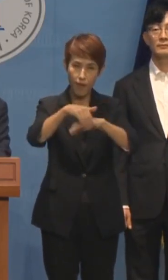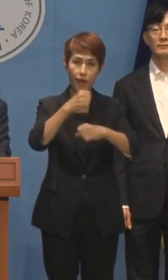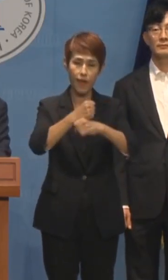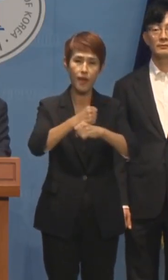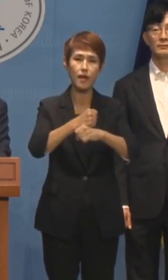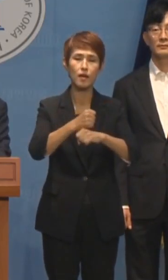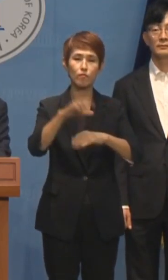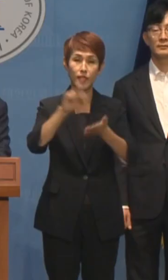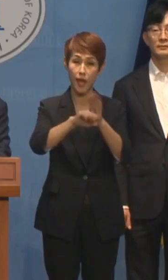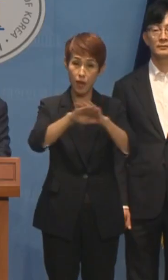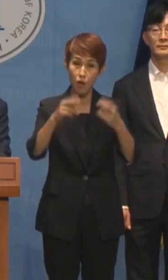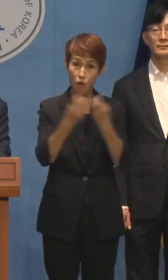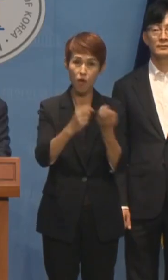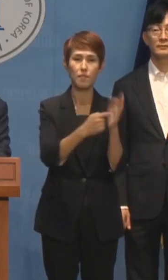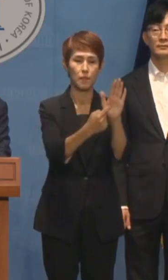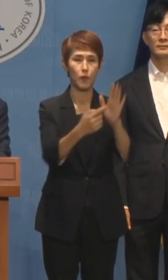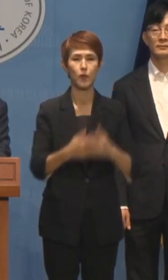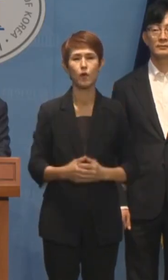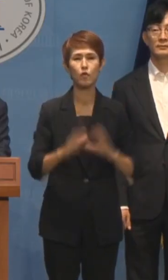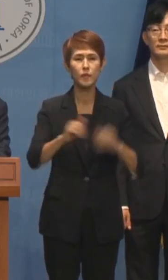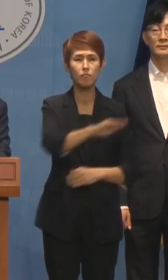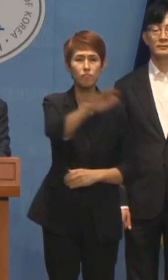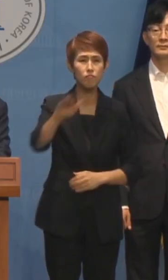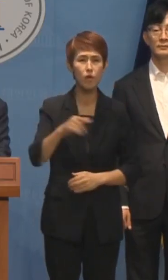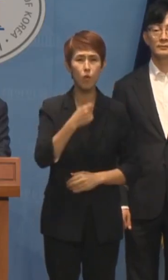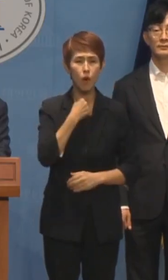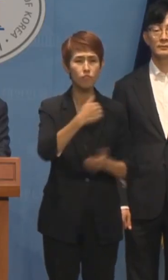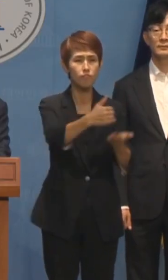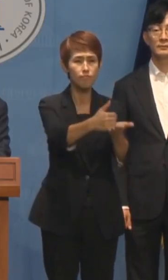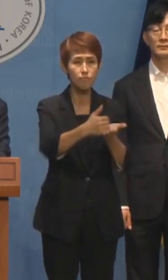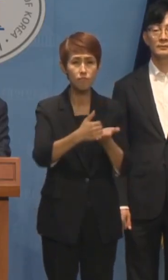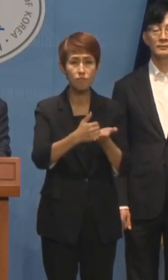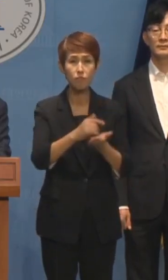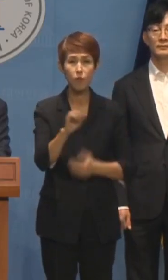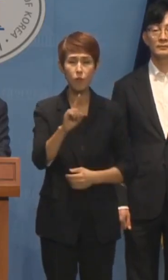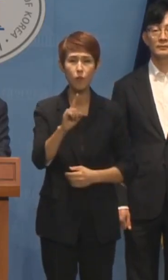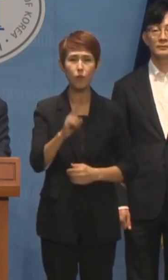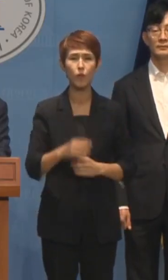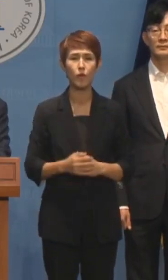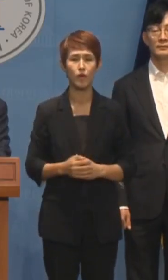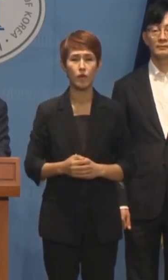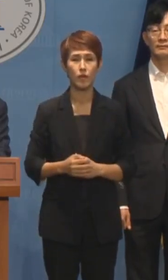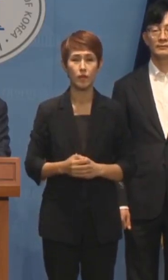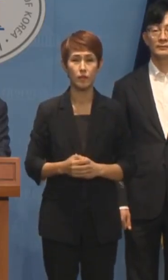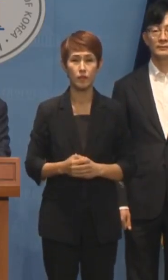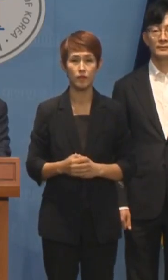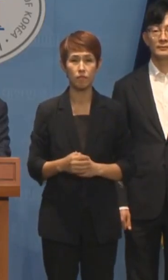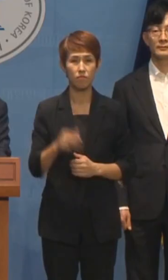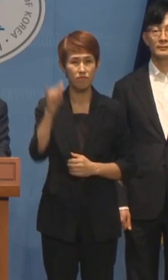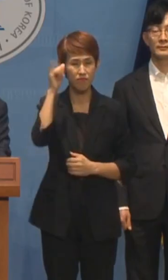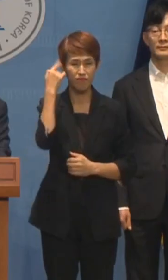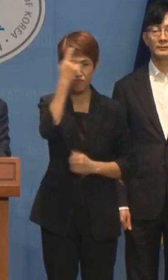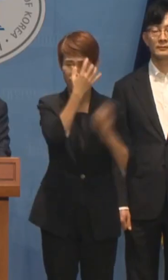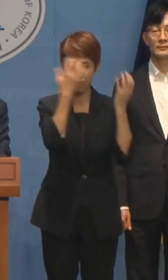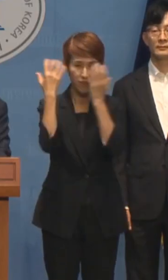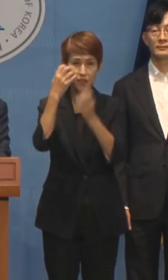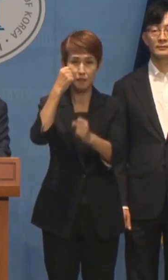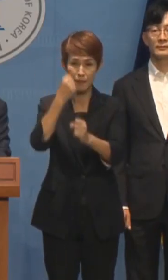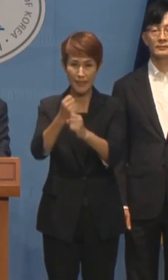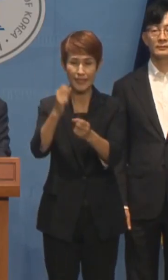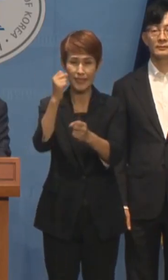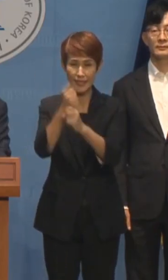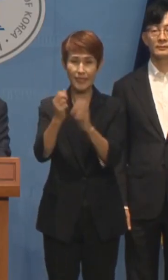딥페이크 범죄에 대한 국민적 요구는 한마디로 만든 사람, 판 사람,